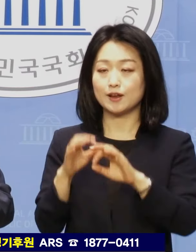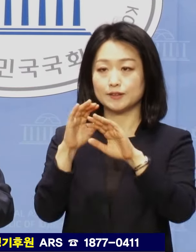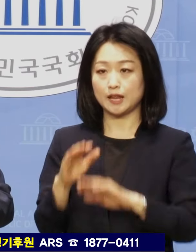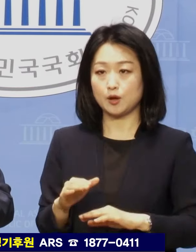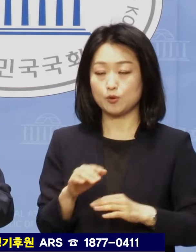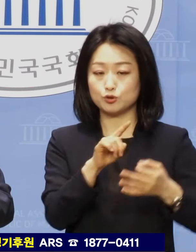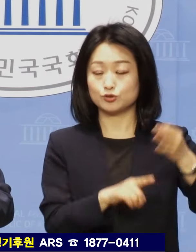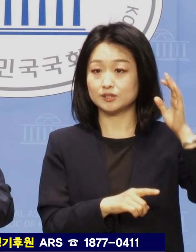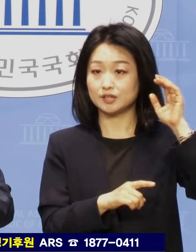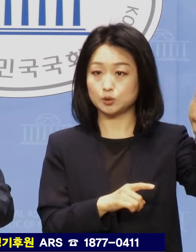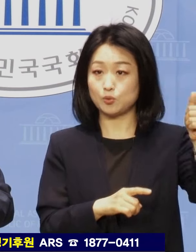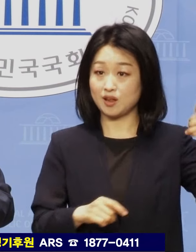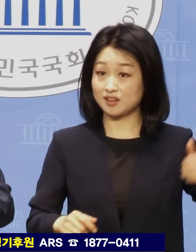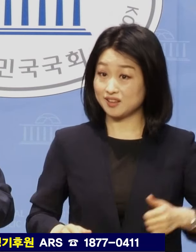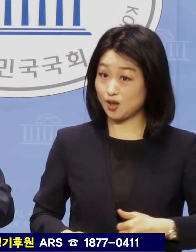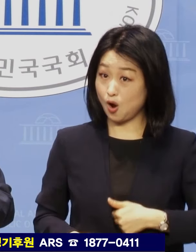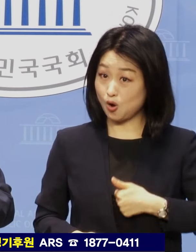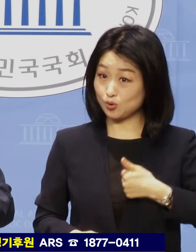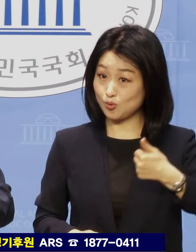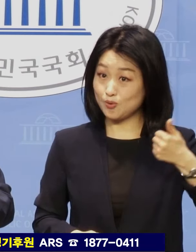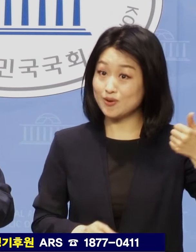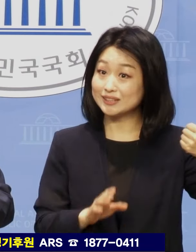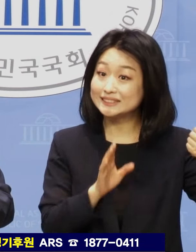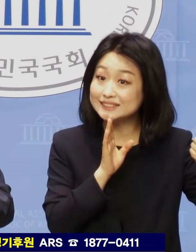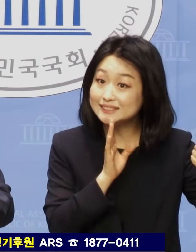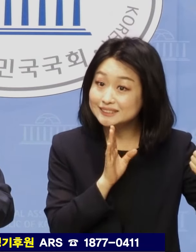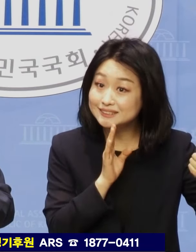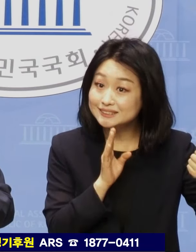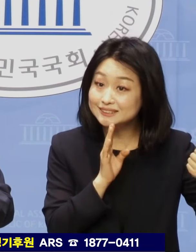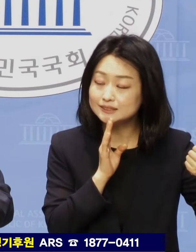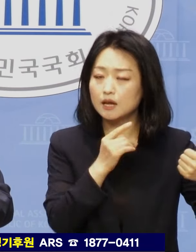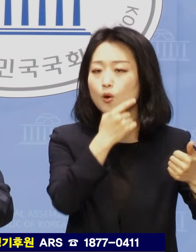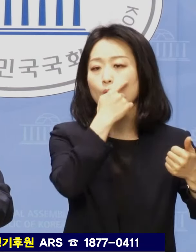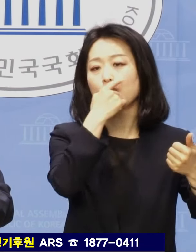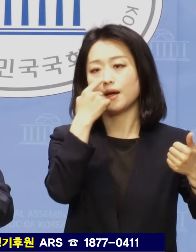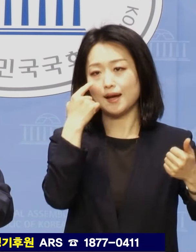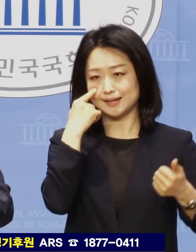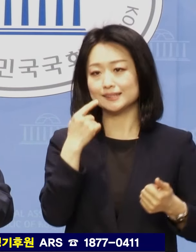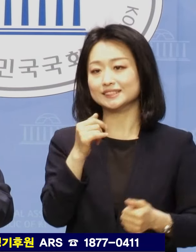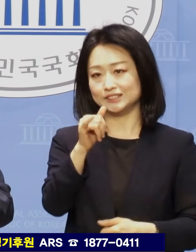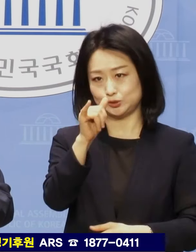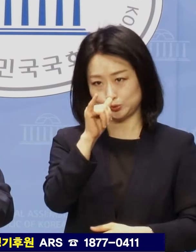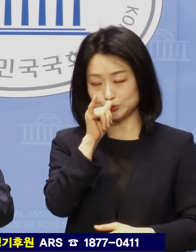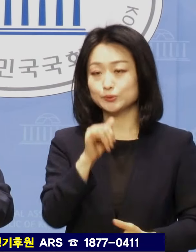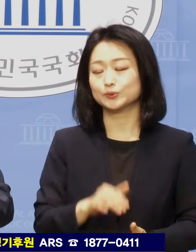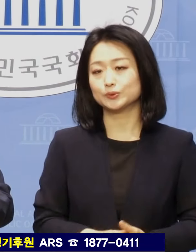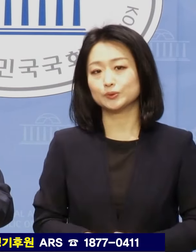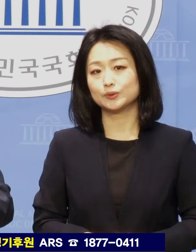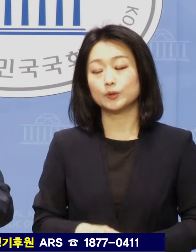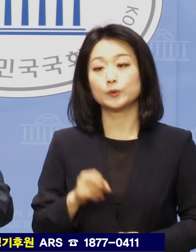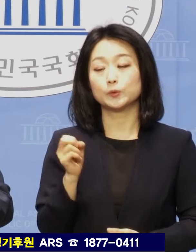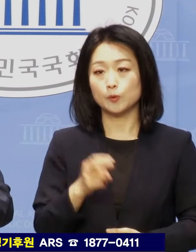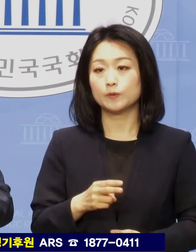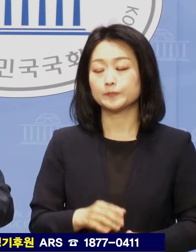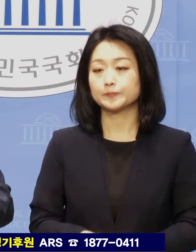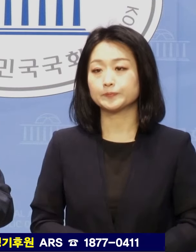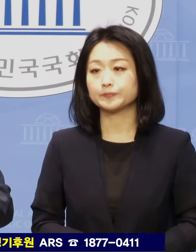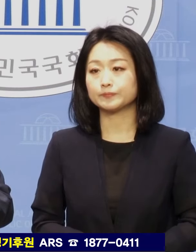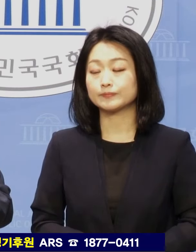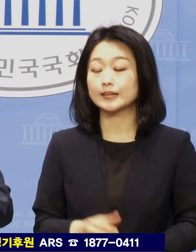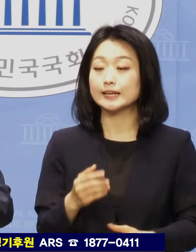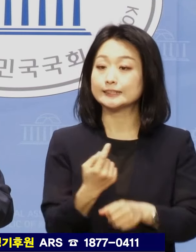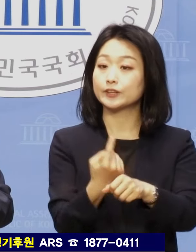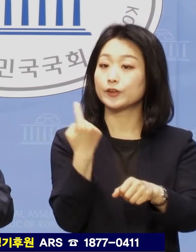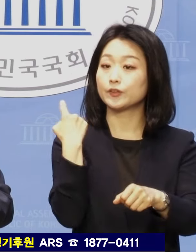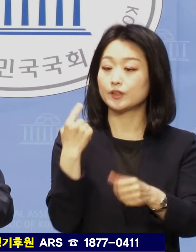윤 대통령의 경설이 점점 사실로 확인되고 있습니다 이것만이 아닙니다